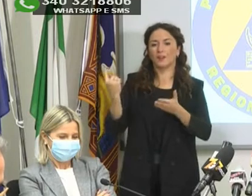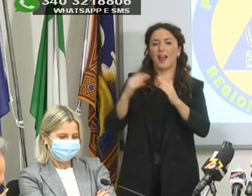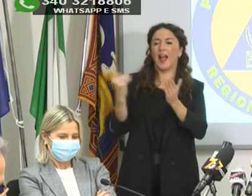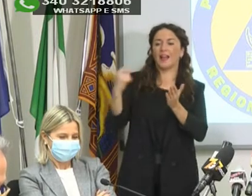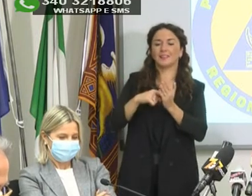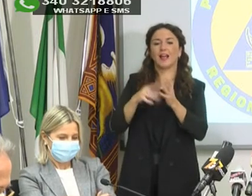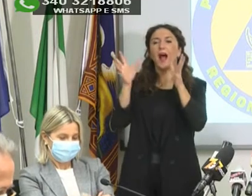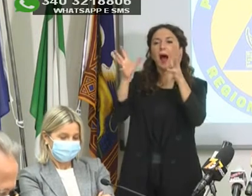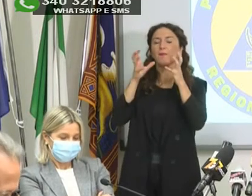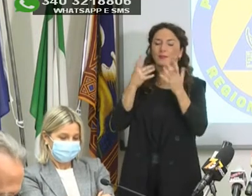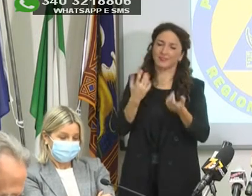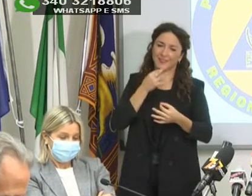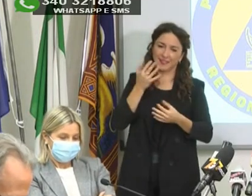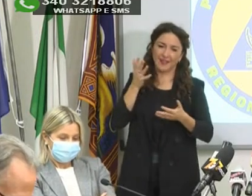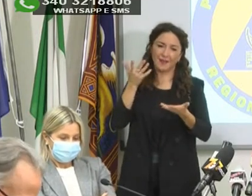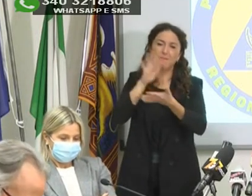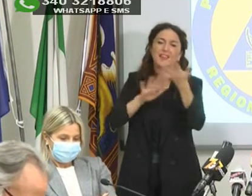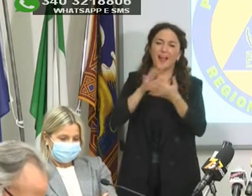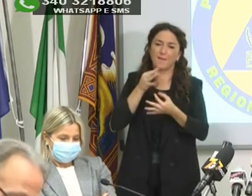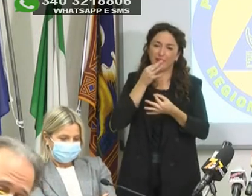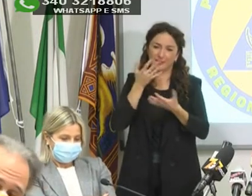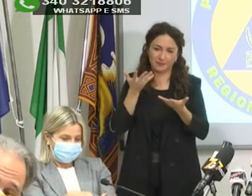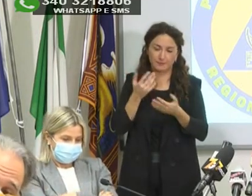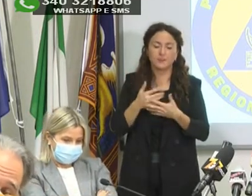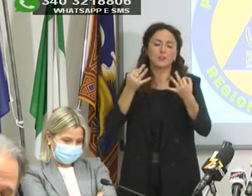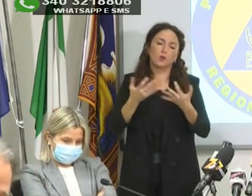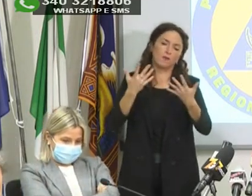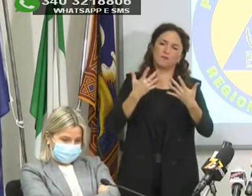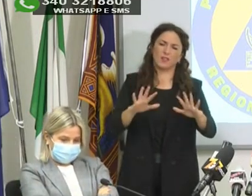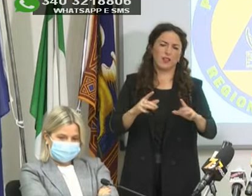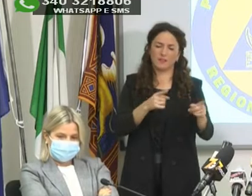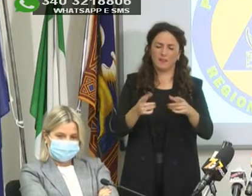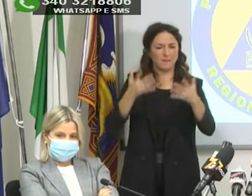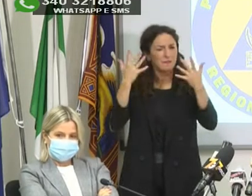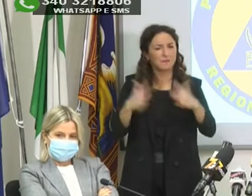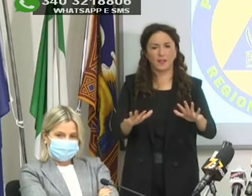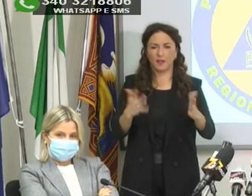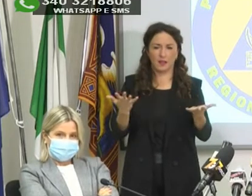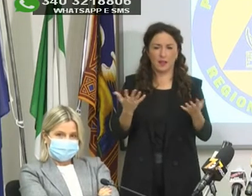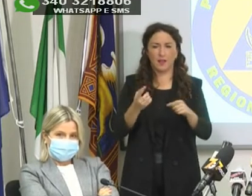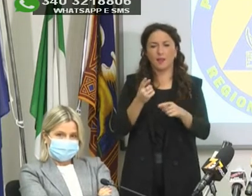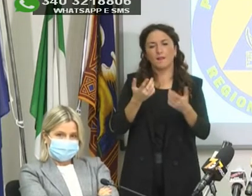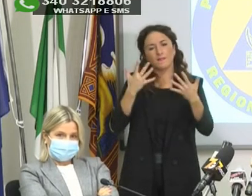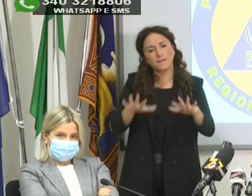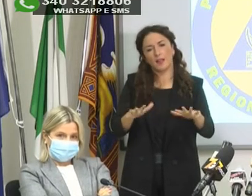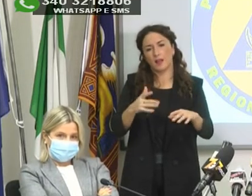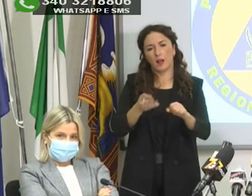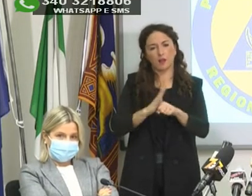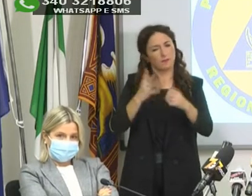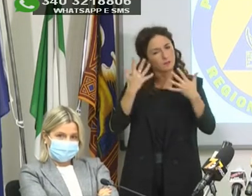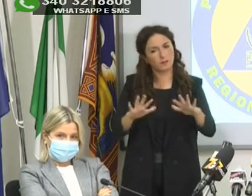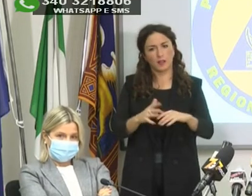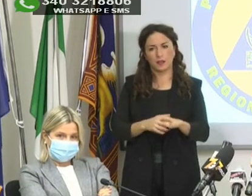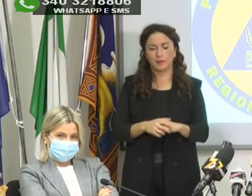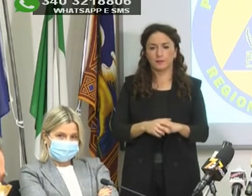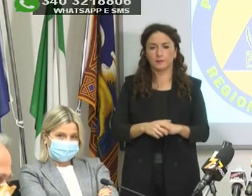nel senso che cosa sto dicendo? Sta roba finirà, questa cosa finirà, finirà, dobbiamo